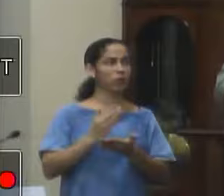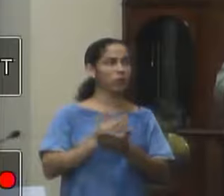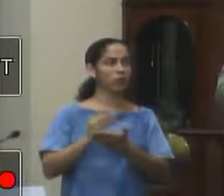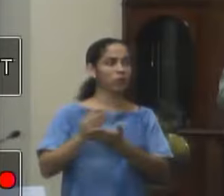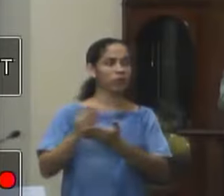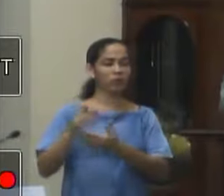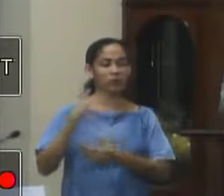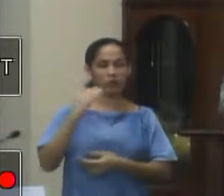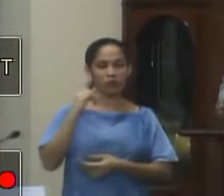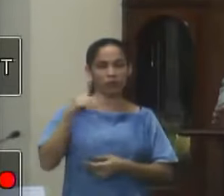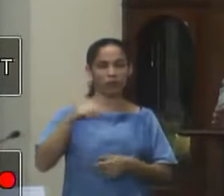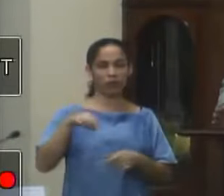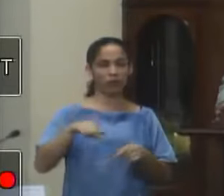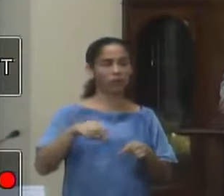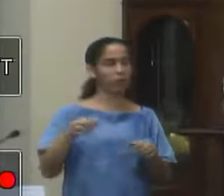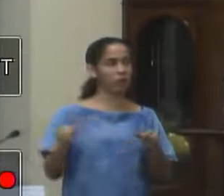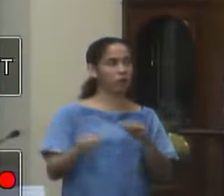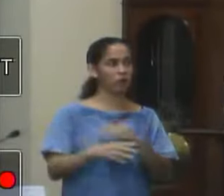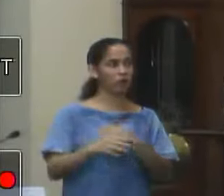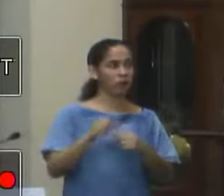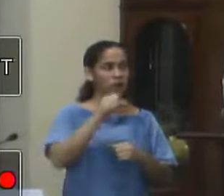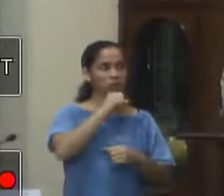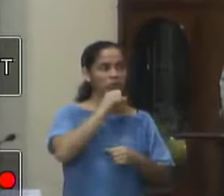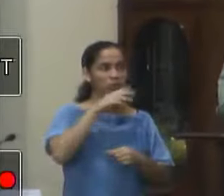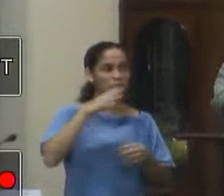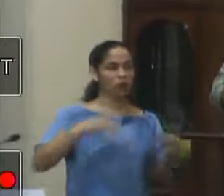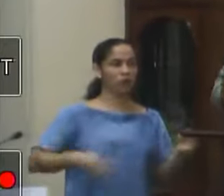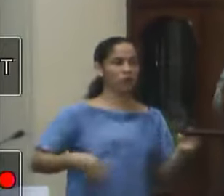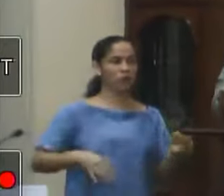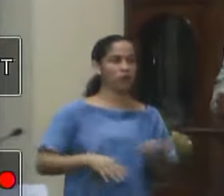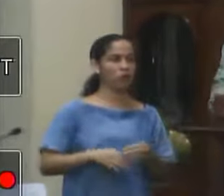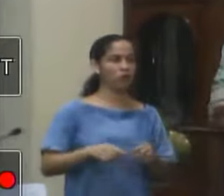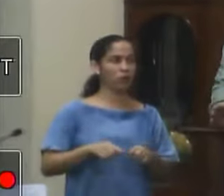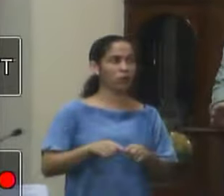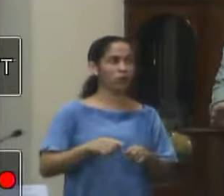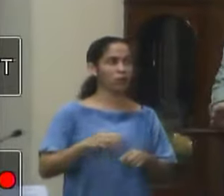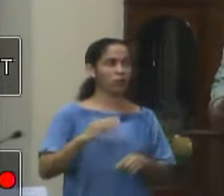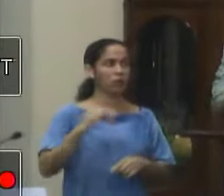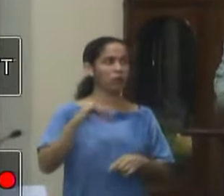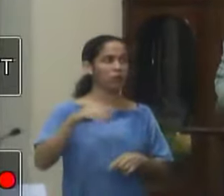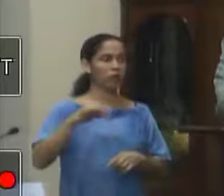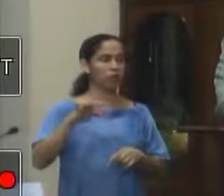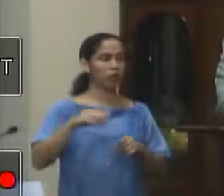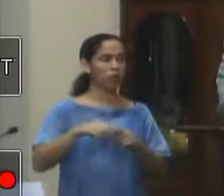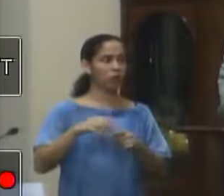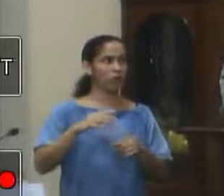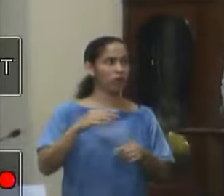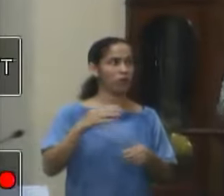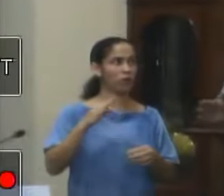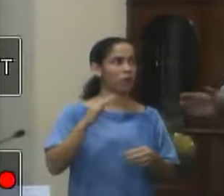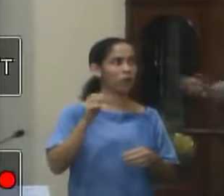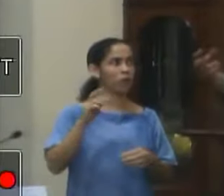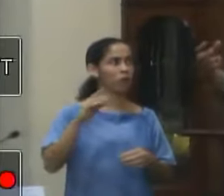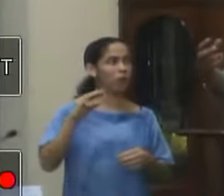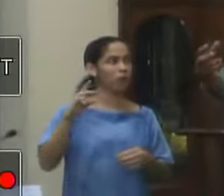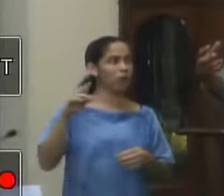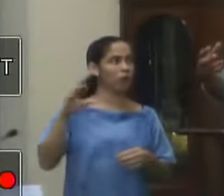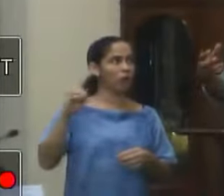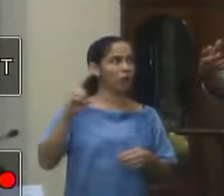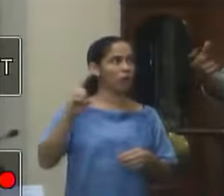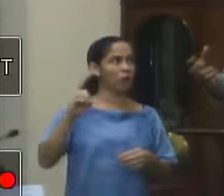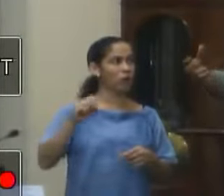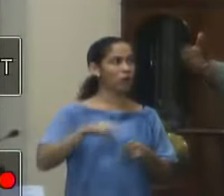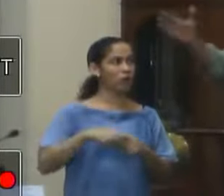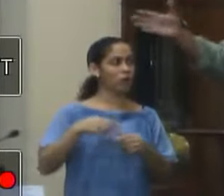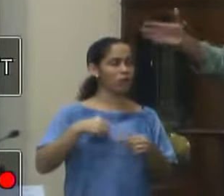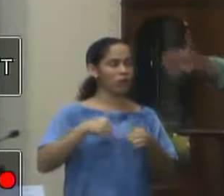Novo, do cemitério novo e velho de Conservatória, do cemitério do Barroso e cemitério Riachuelo. E eu fiquei